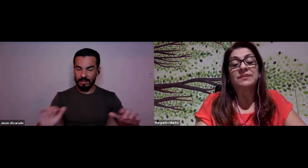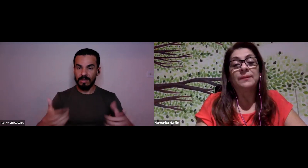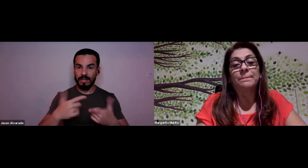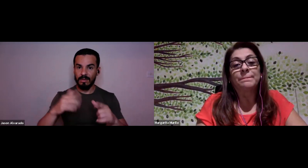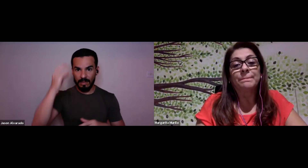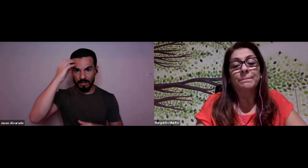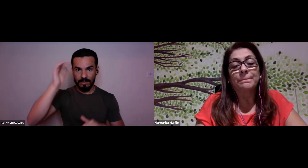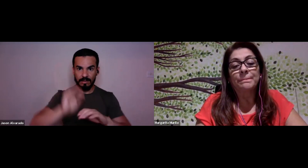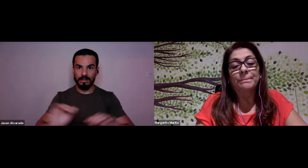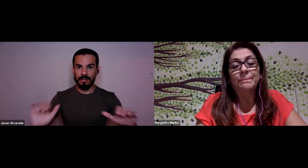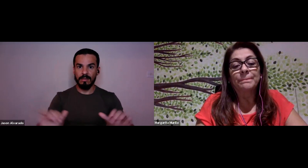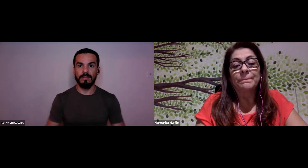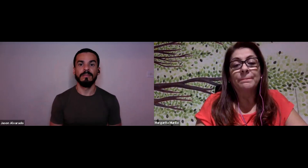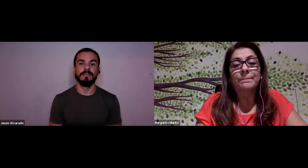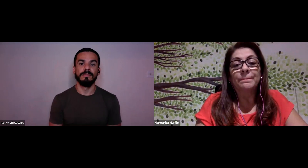infantil